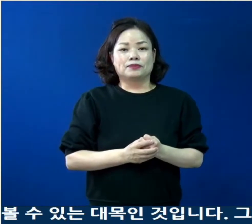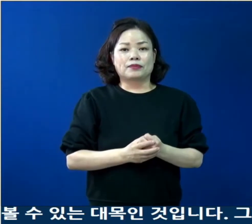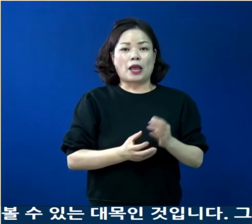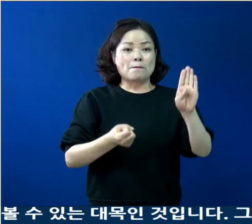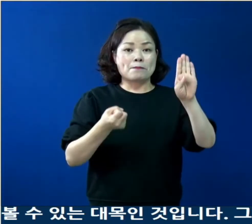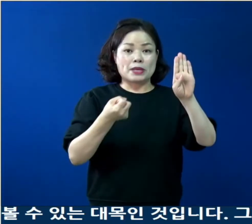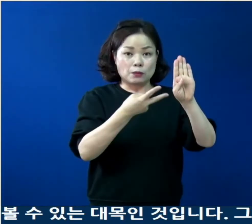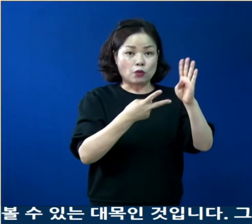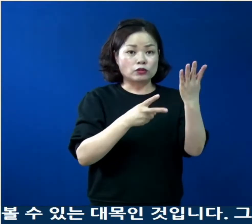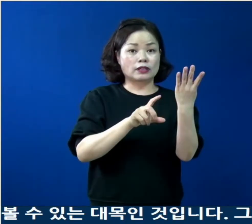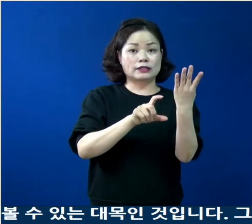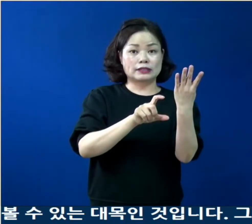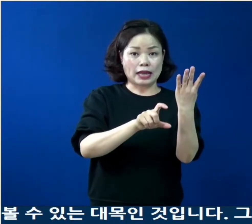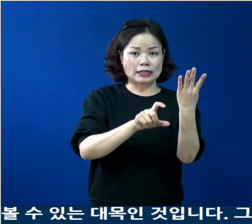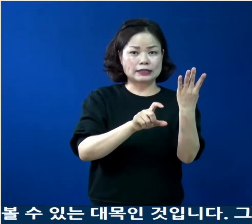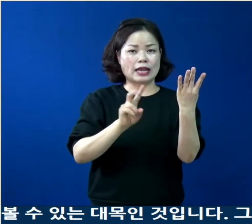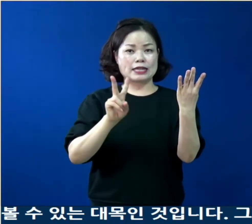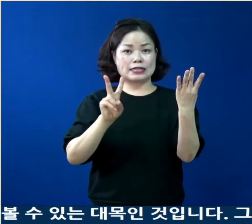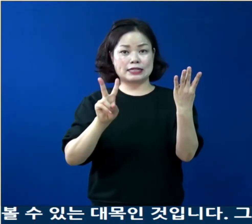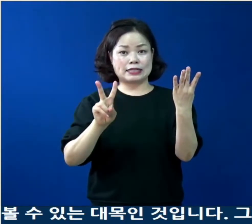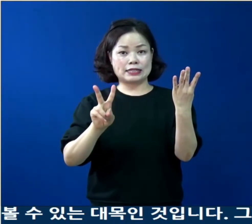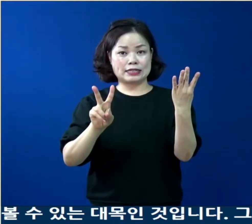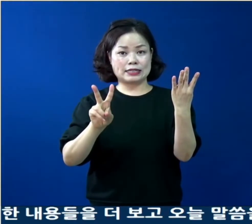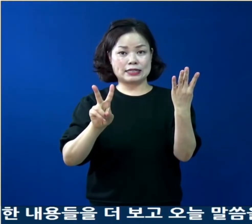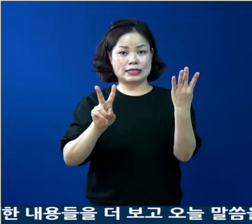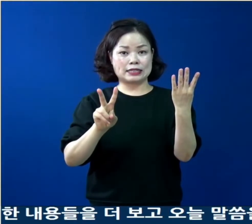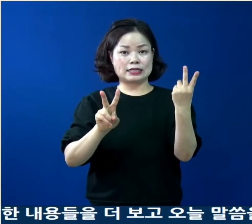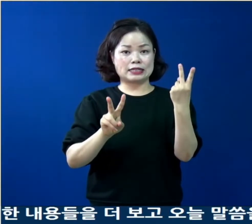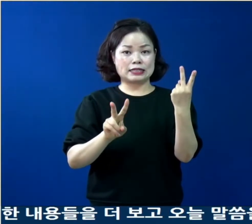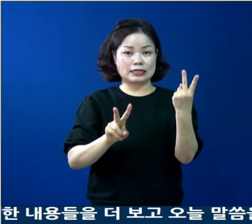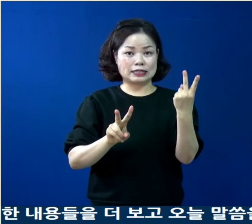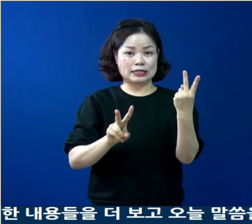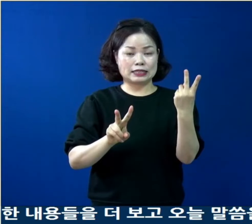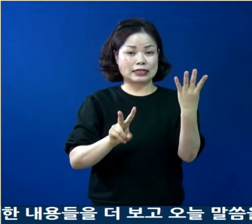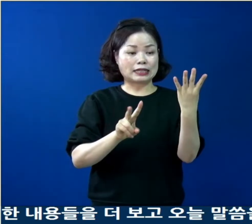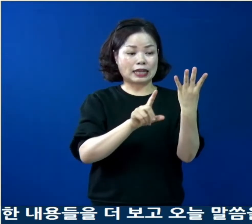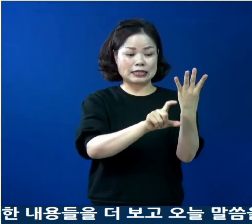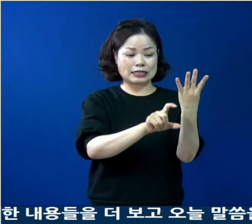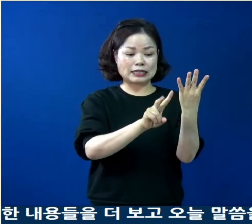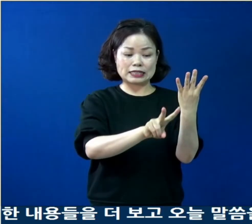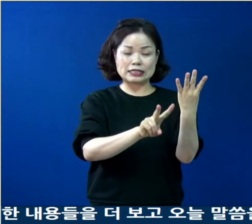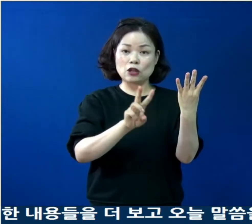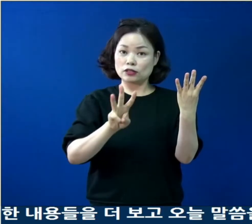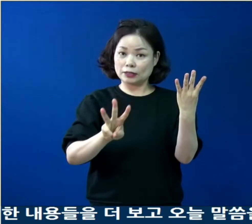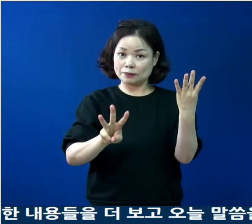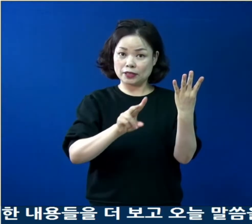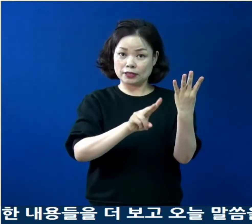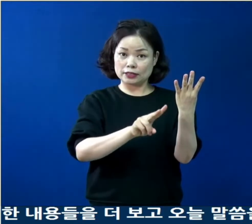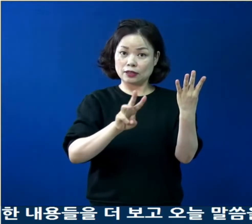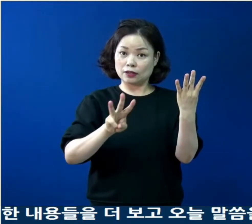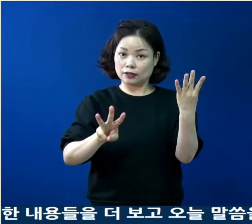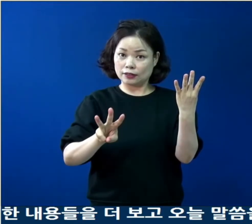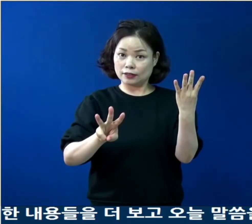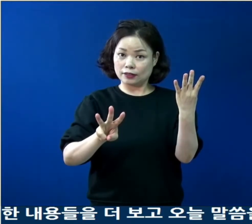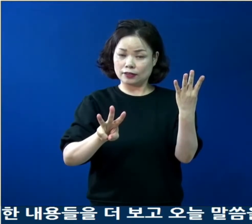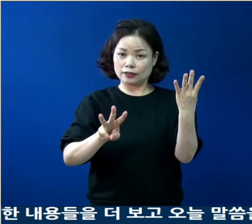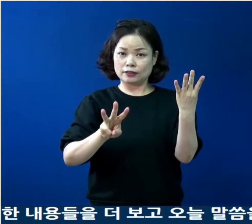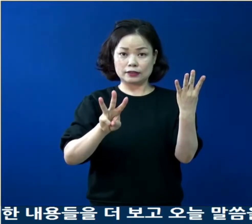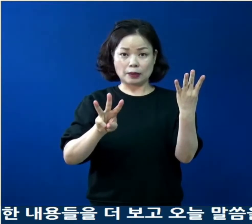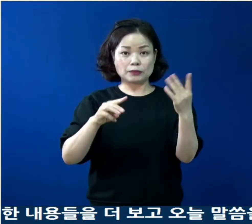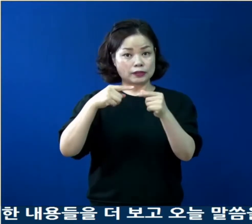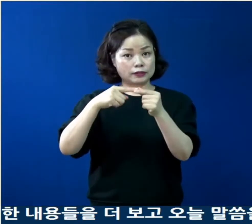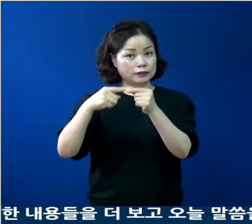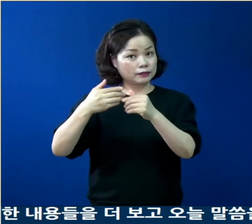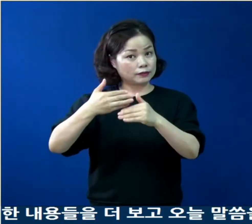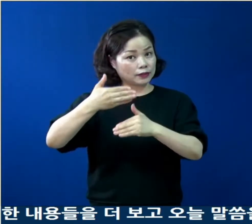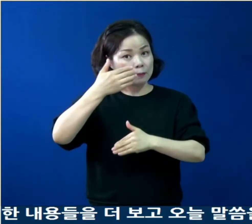빌립보서 4장 2절 3절을 볼 건데, 빌립보서 4장 2절 3절 볼 겁니다. 아마 3절은 자막도 있을